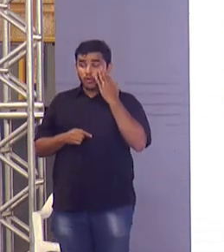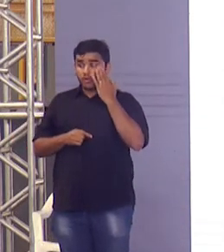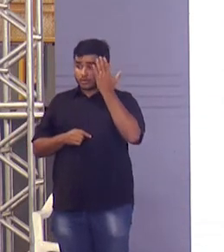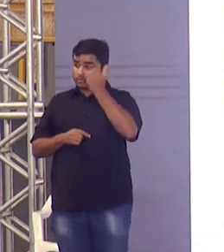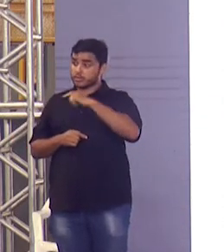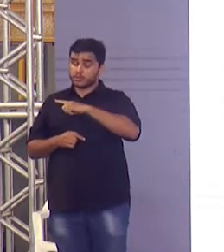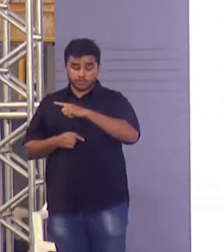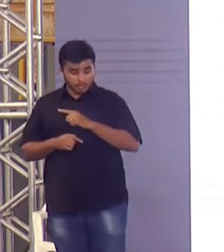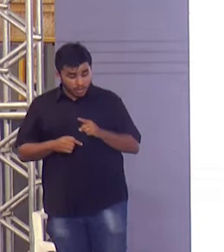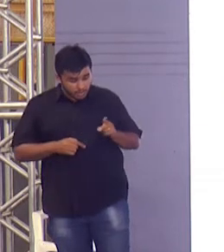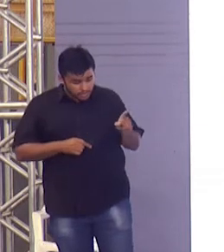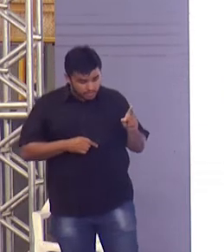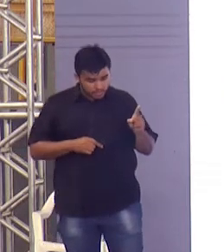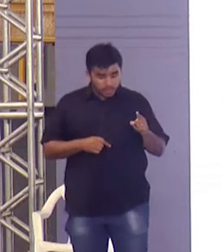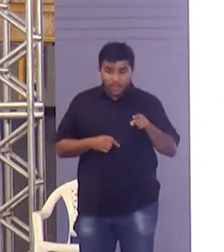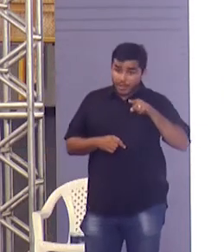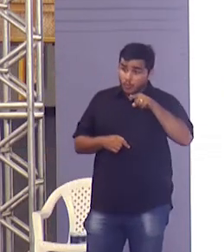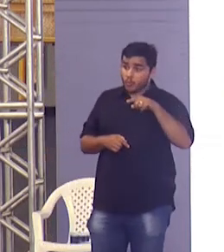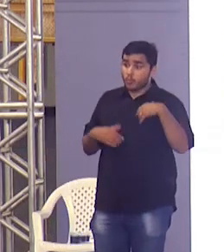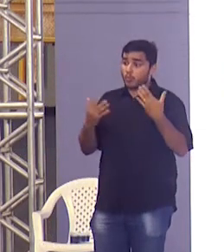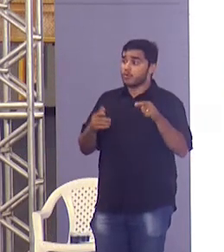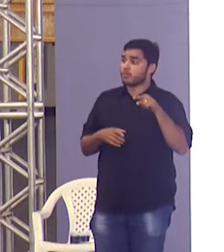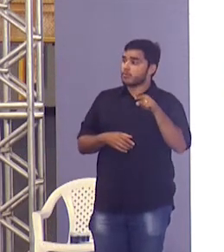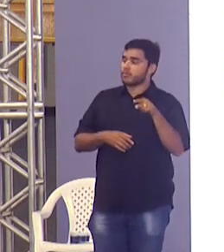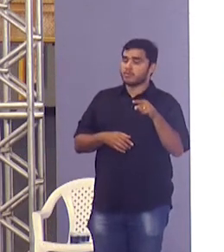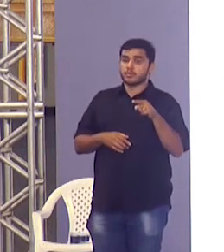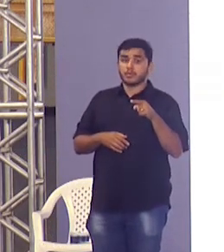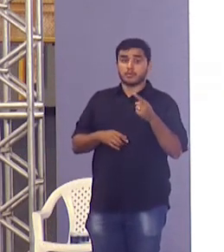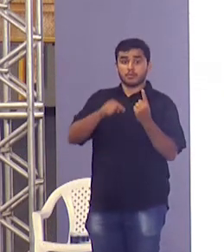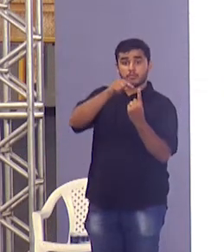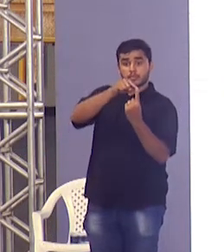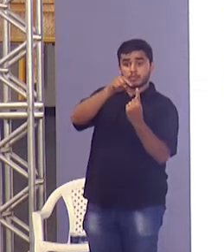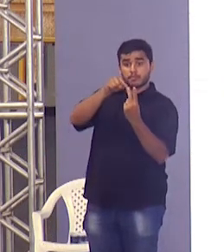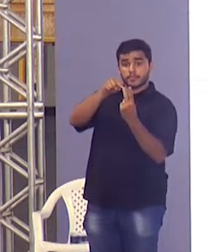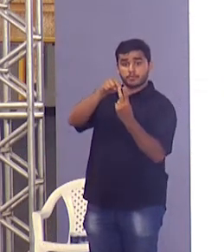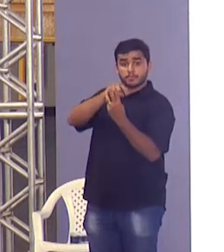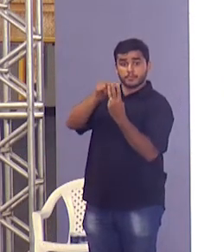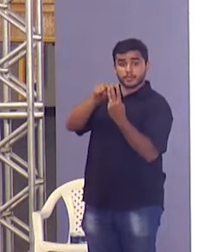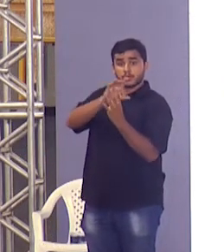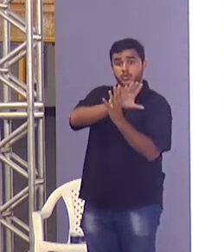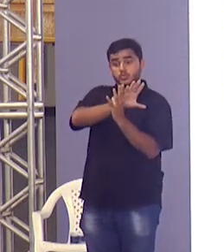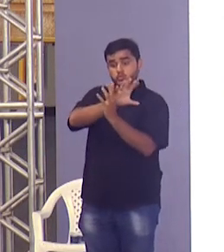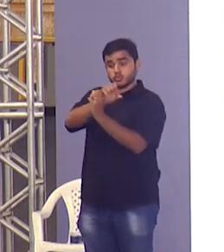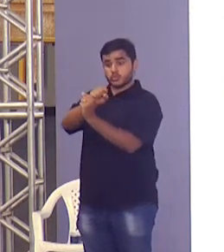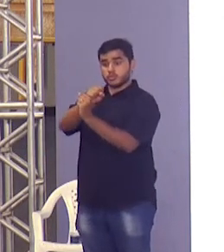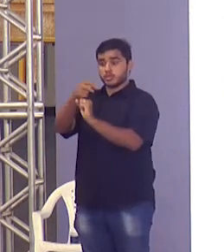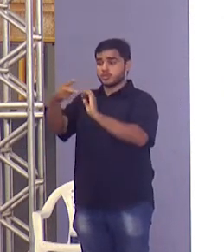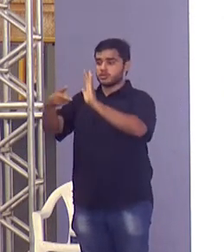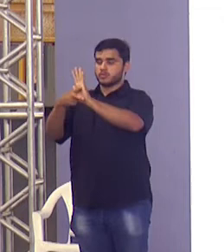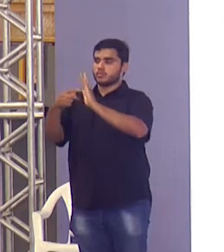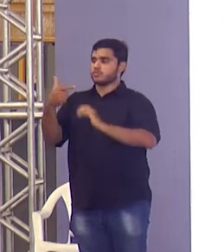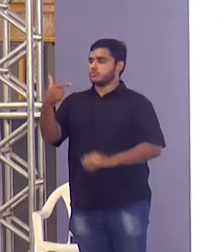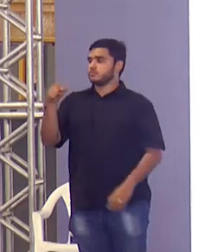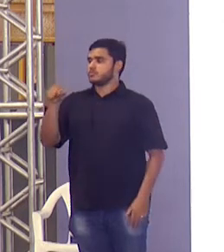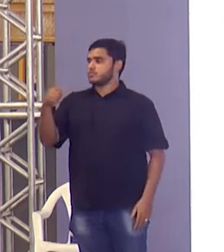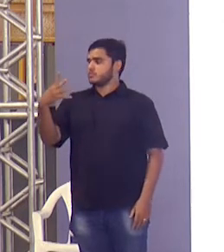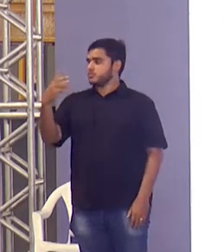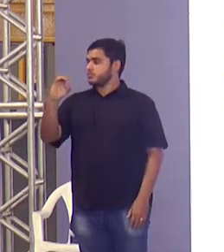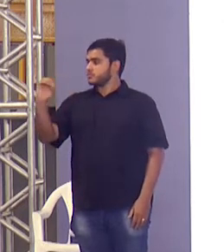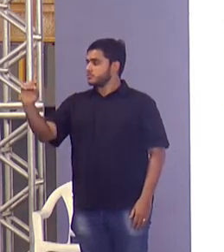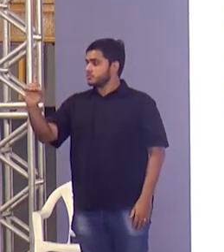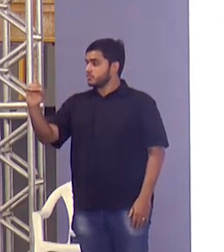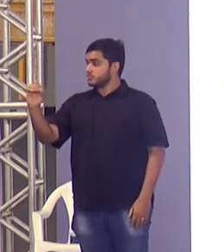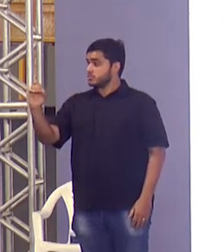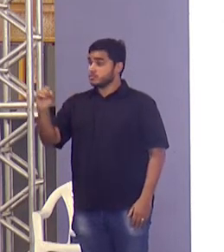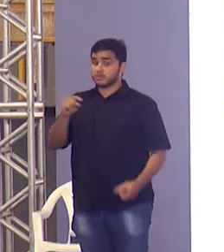seguinte: ele pegou o minuendo, o subtraendo e o resto e somou os 3. Quando